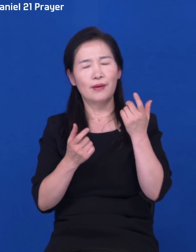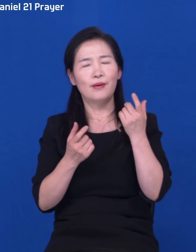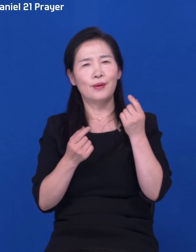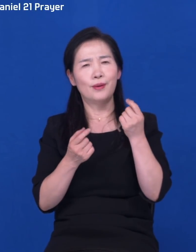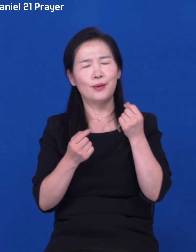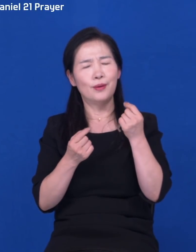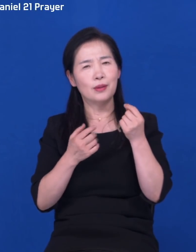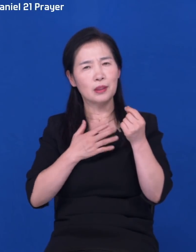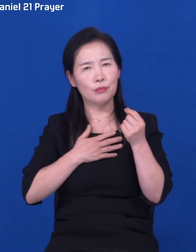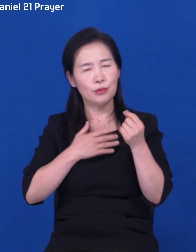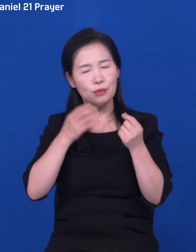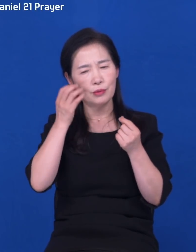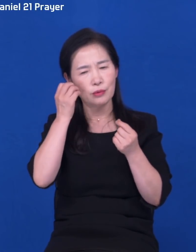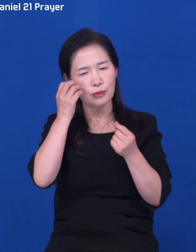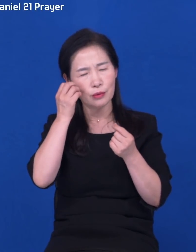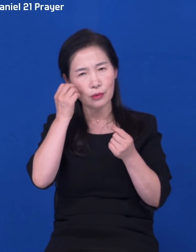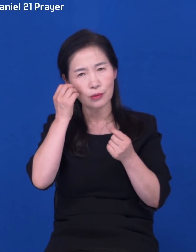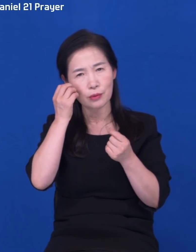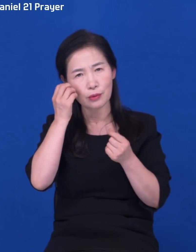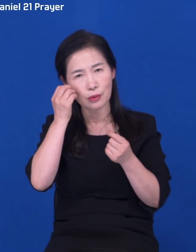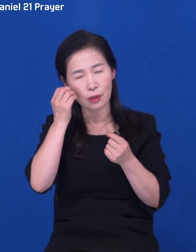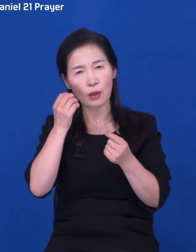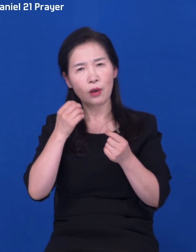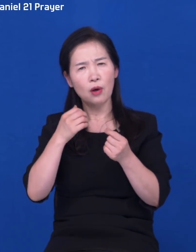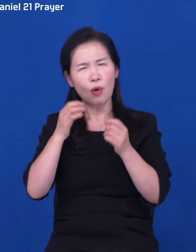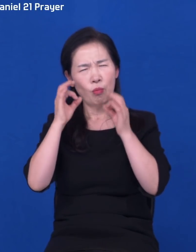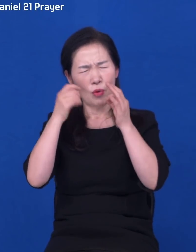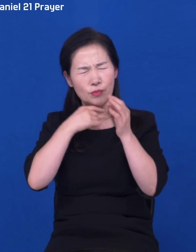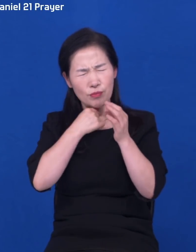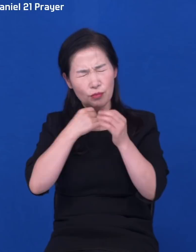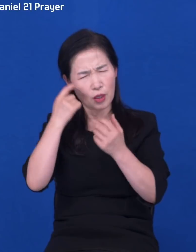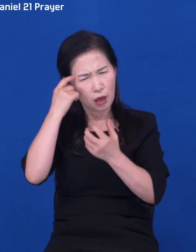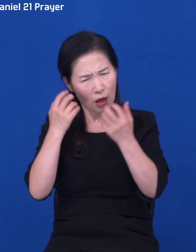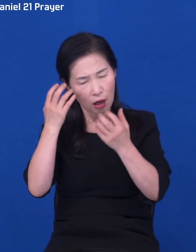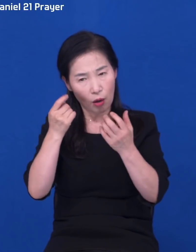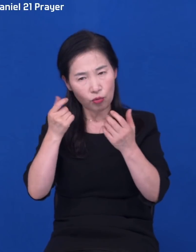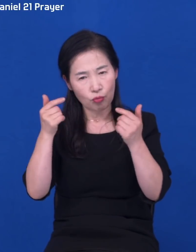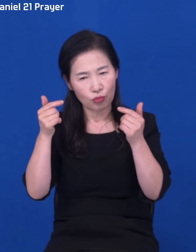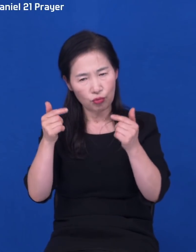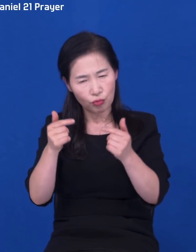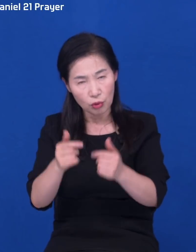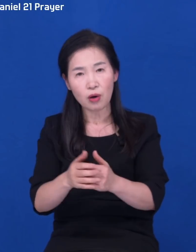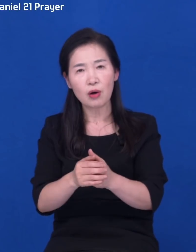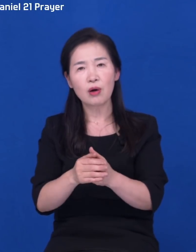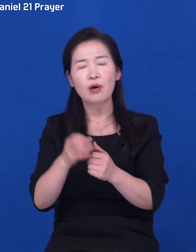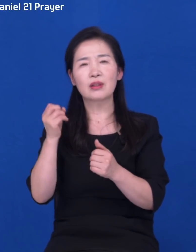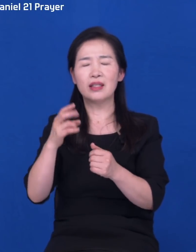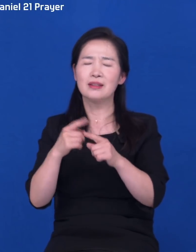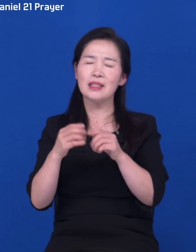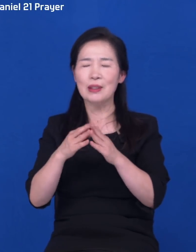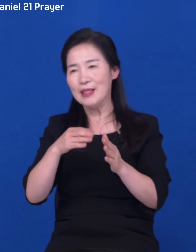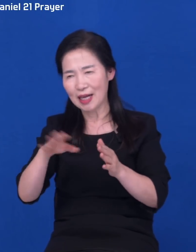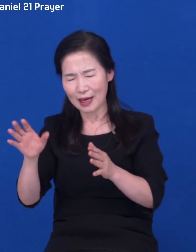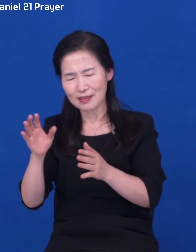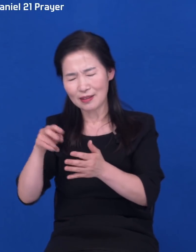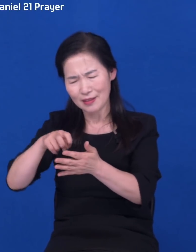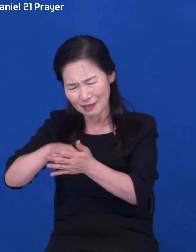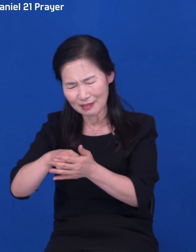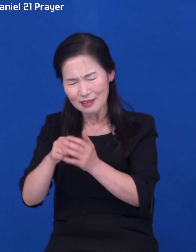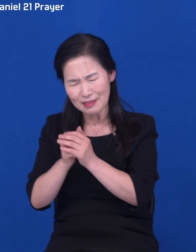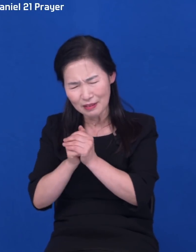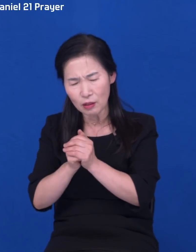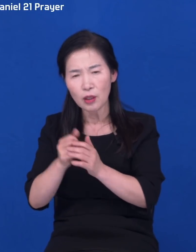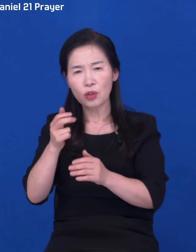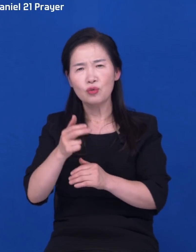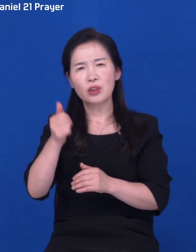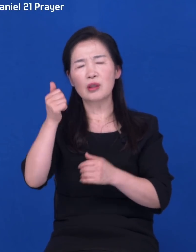뭔가 이상하다. 내가 주님이 그렇게 보고 싶지도 않고 이상하다 하고 교회에 달려와서 또 엎드리면서 주님 제가 기도를 못해서